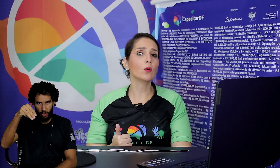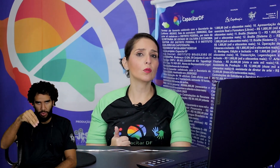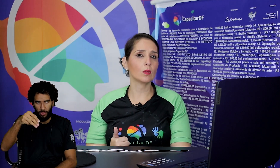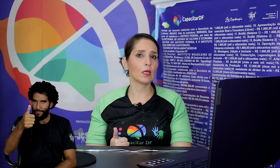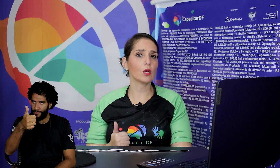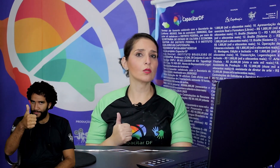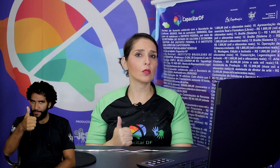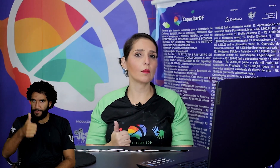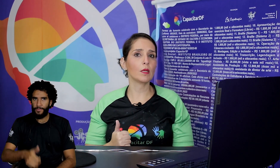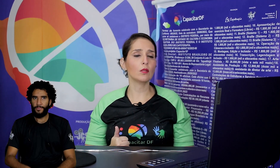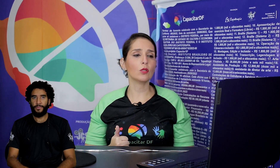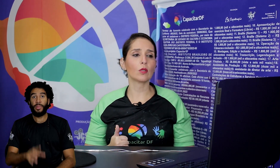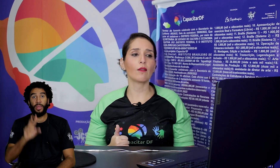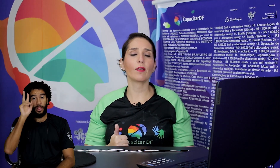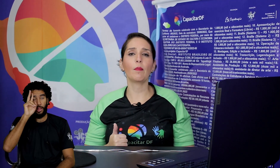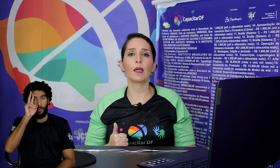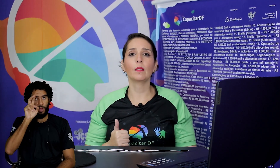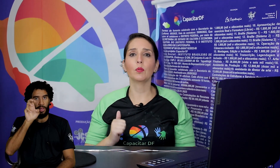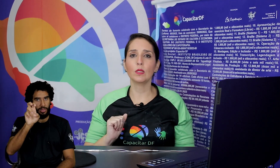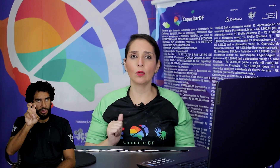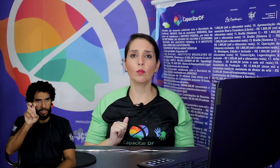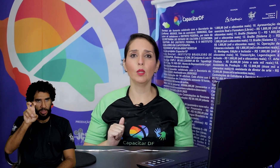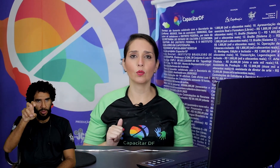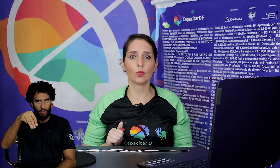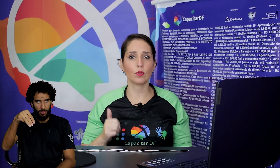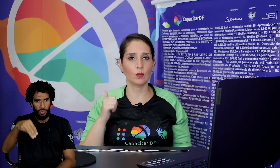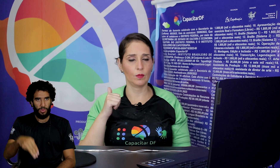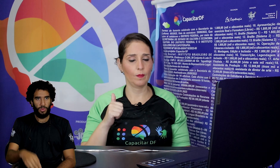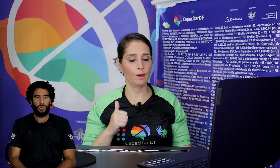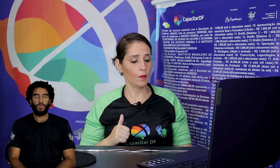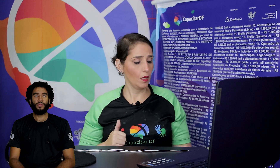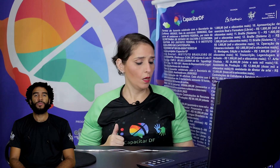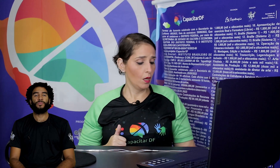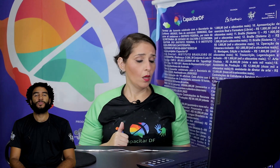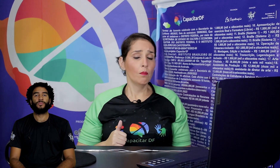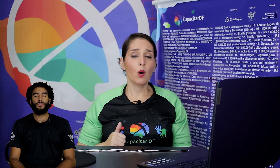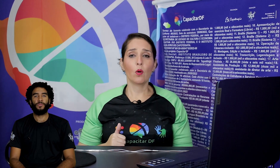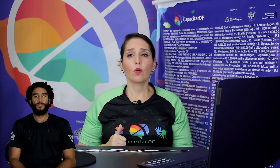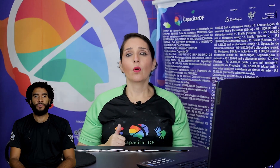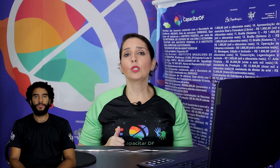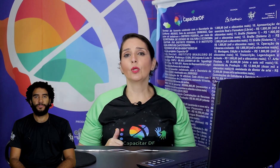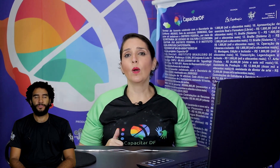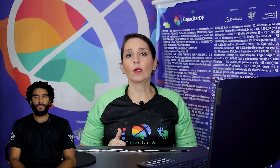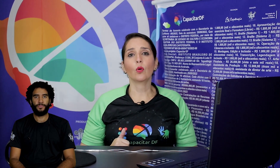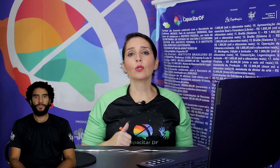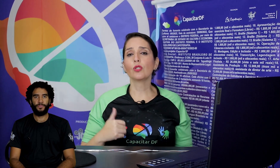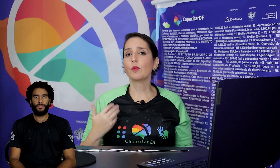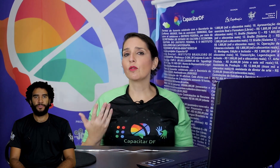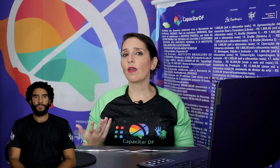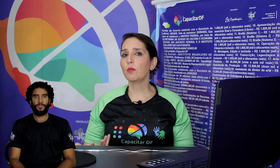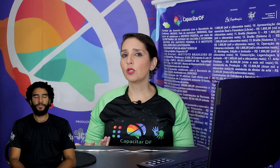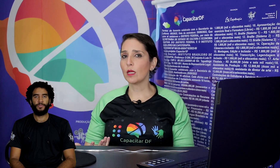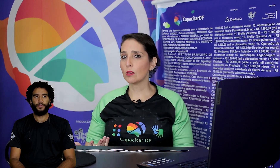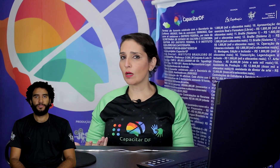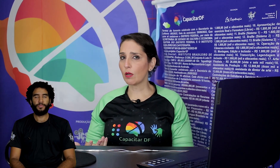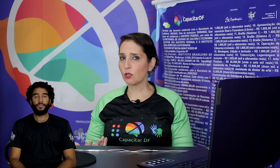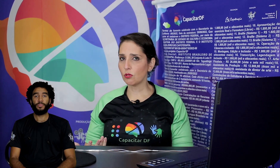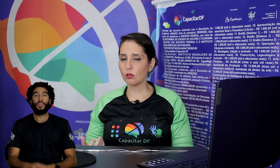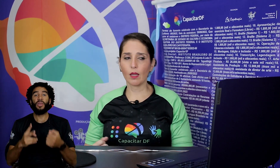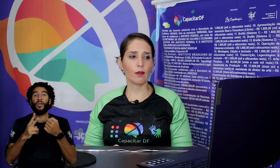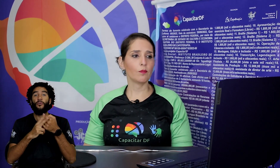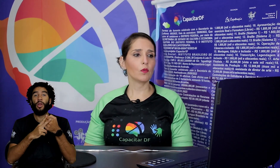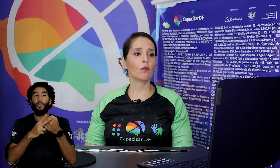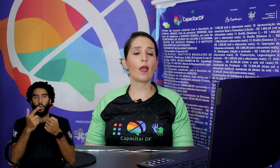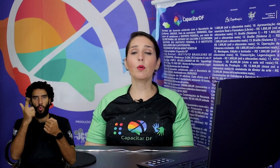5 minutos, hein, gente? Lembrem-se disso, ela fica aberta por 5 minutos. Bom, continuando, outro tipo de verbo direcional que a